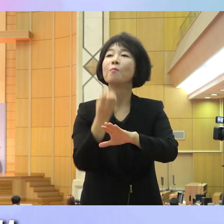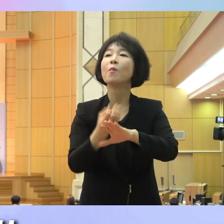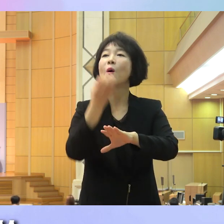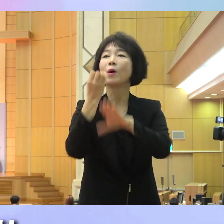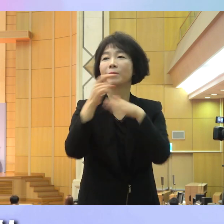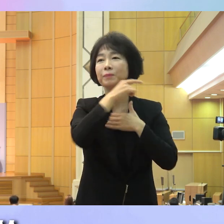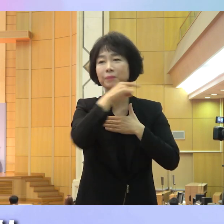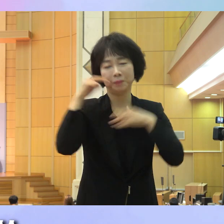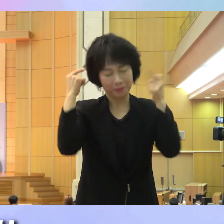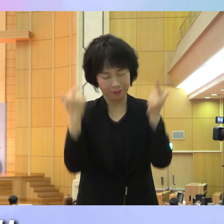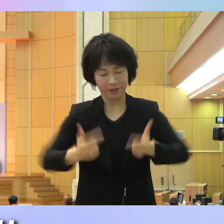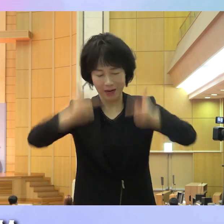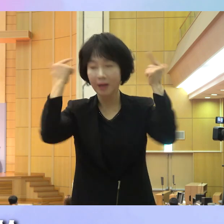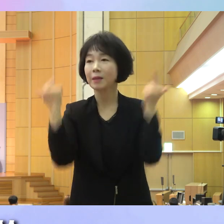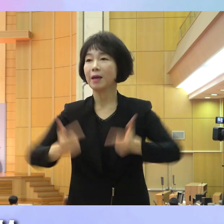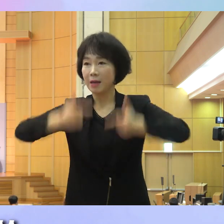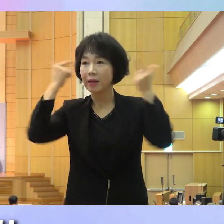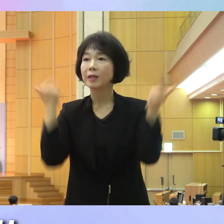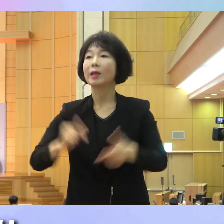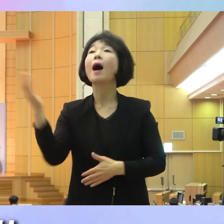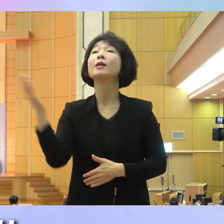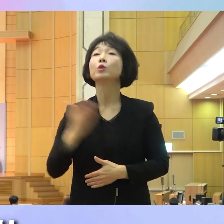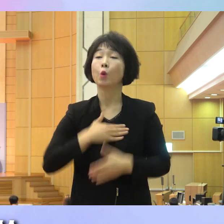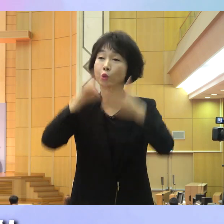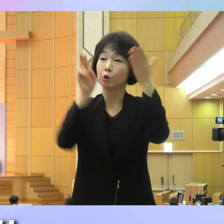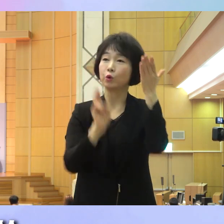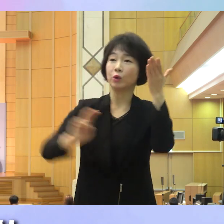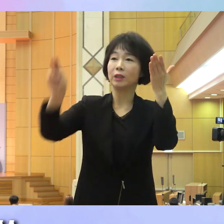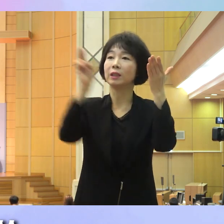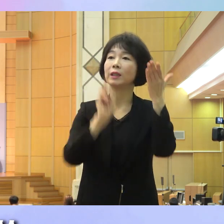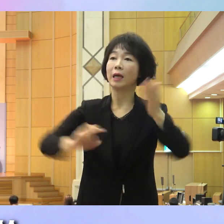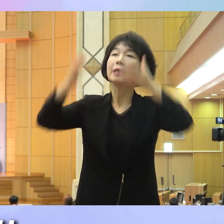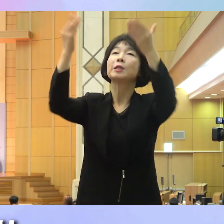보혈 날마다 나에게